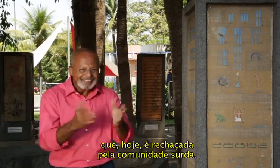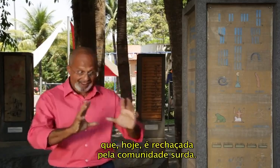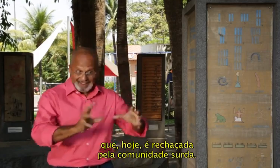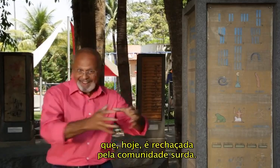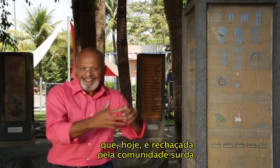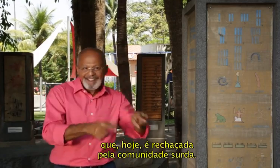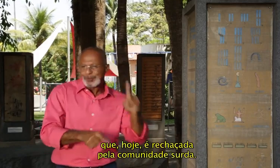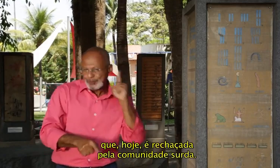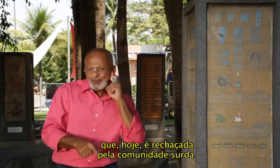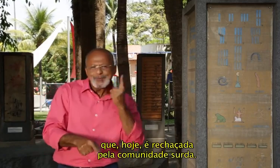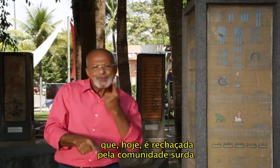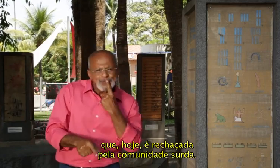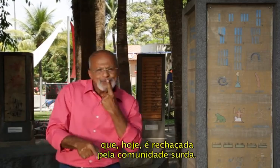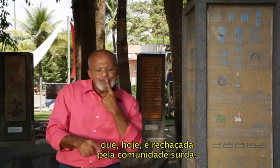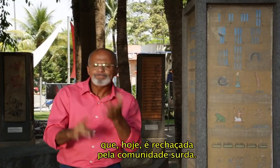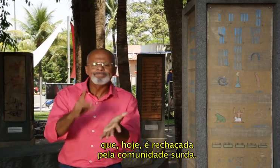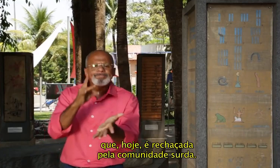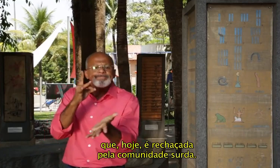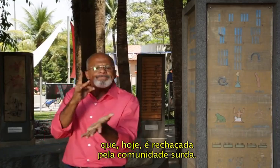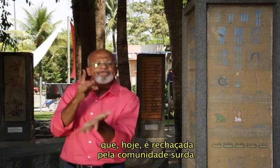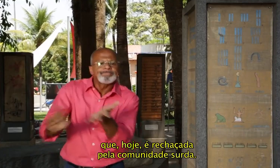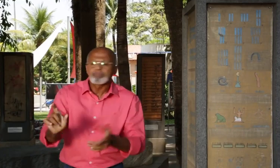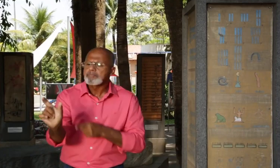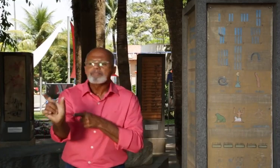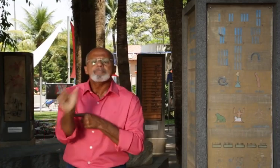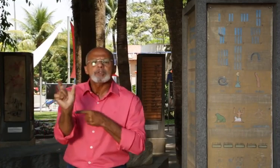é rechaçada pela comunidade surda.